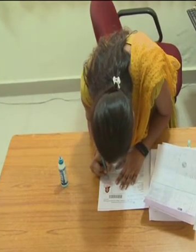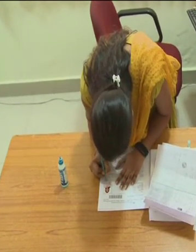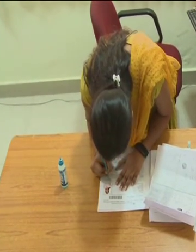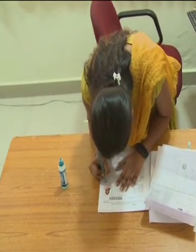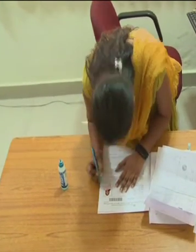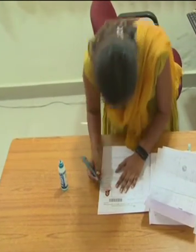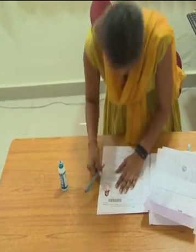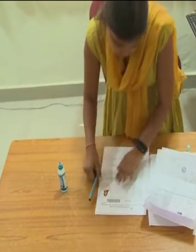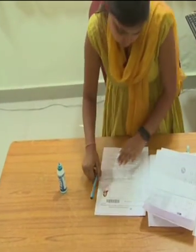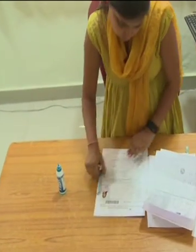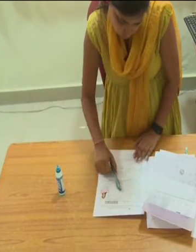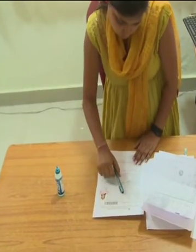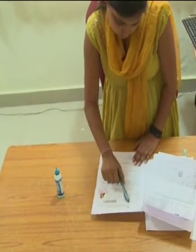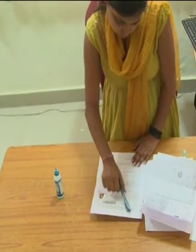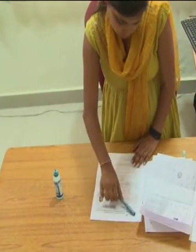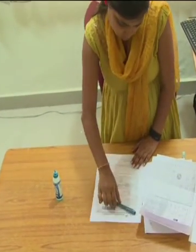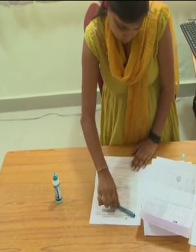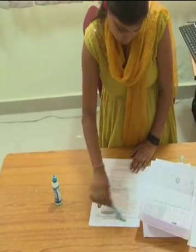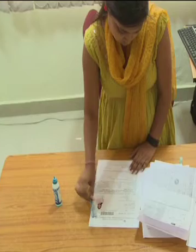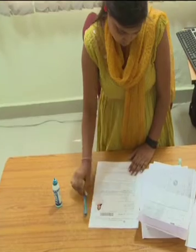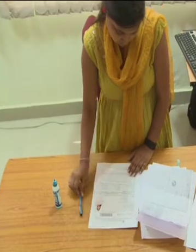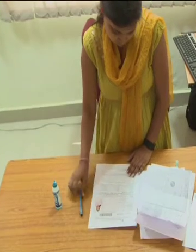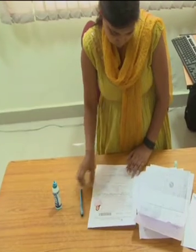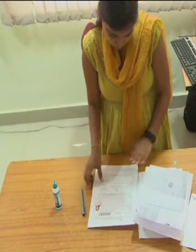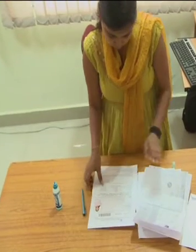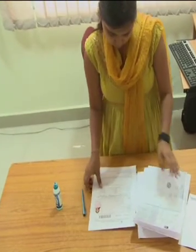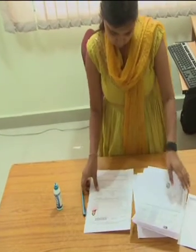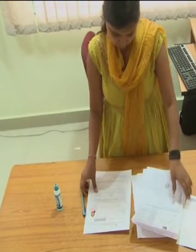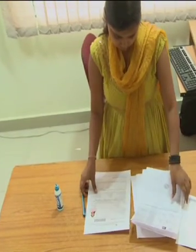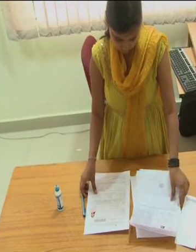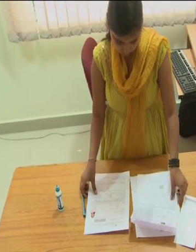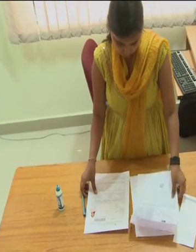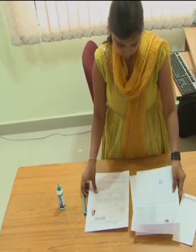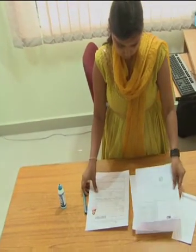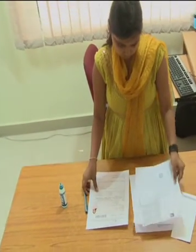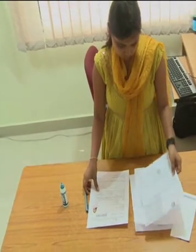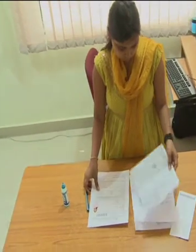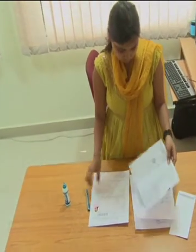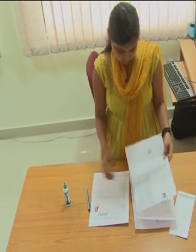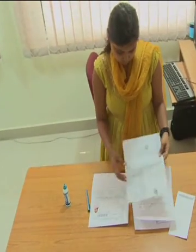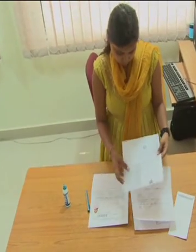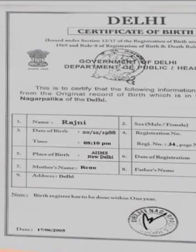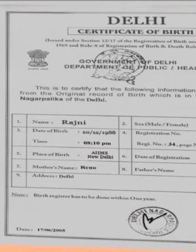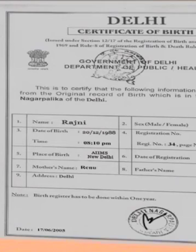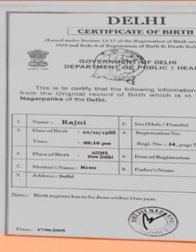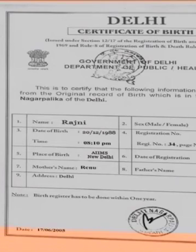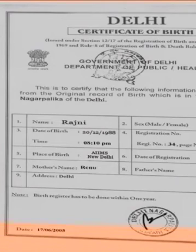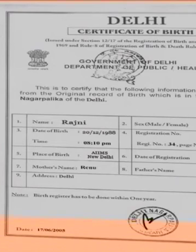भरे हुए आवेदन पत्र के साथ साथ डिमांड ड्राफ्ट और संलग्न किए जाने वाले दस्तावेज हैं: जन्म रजिस्ट्रार के